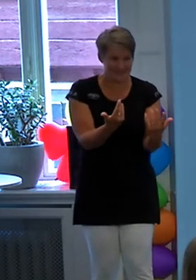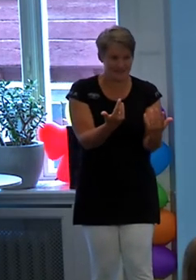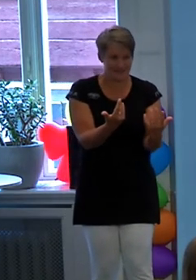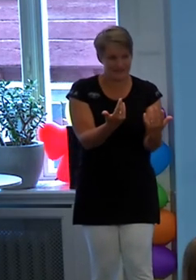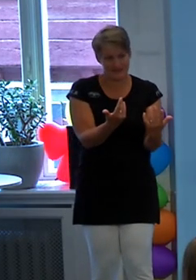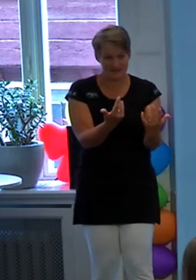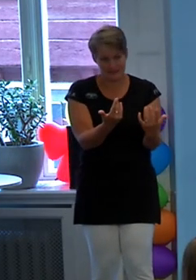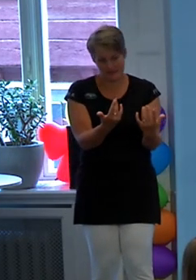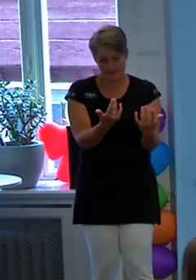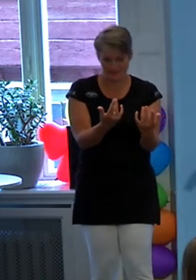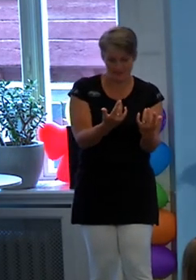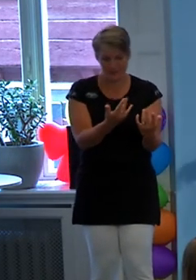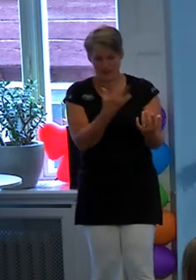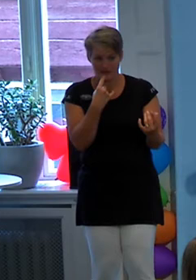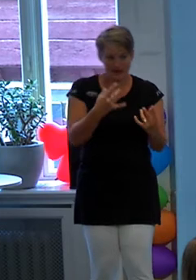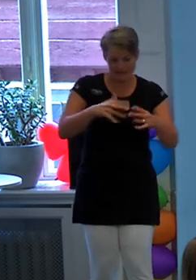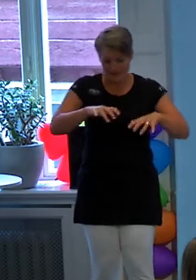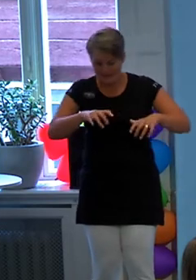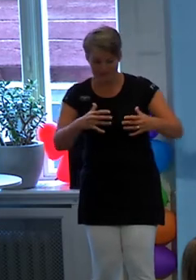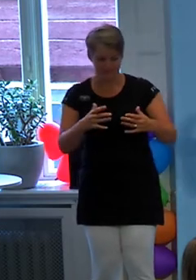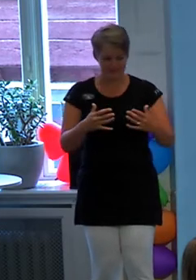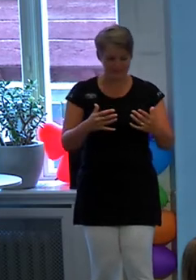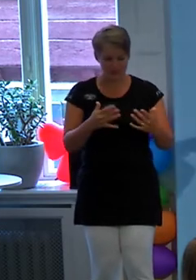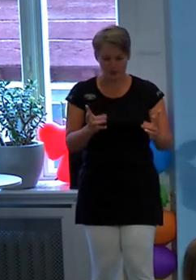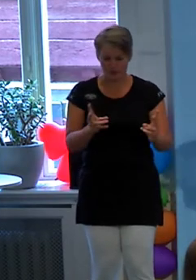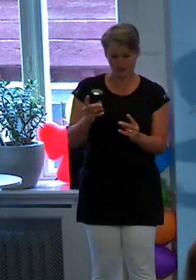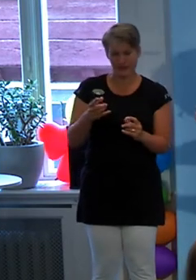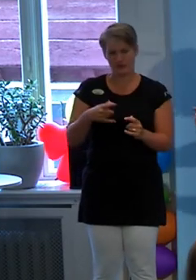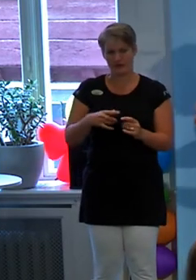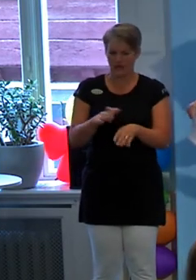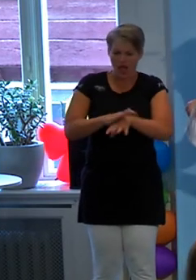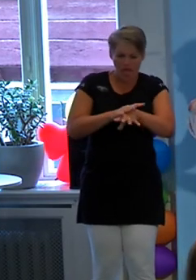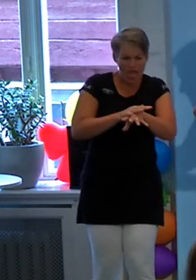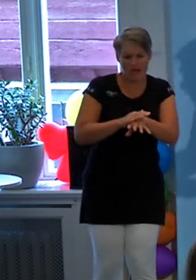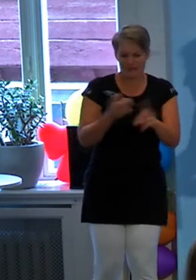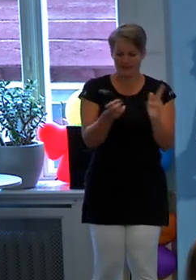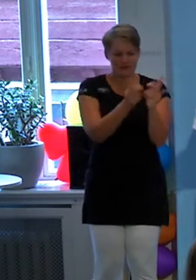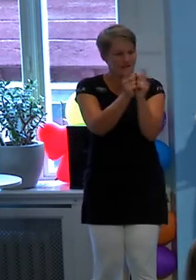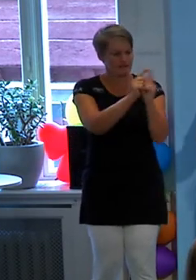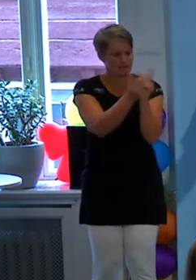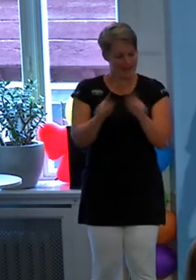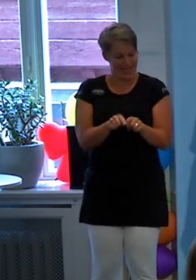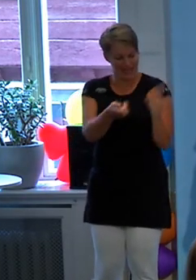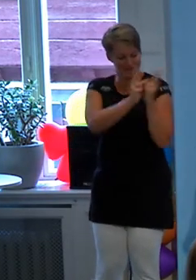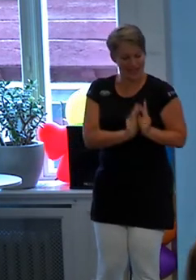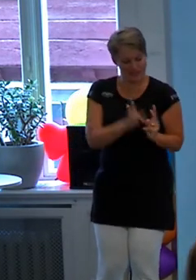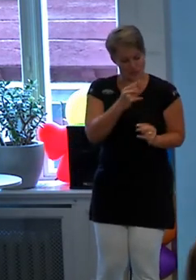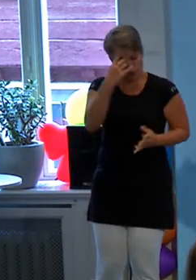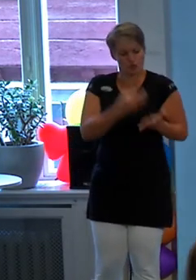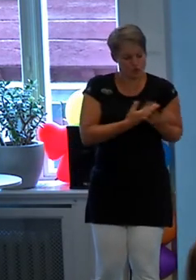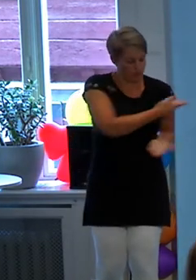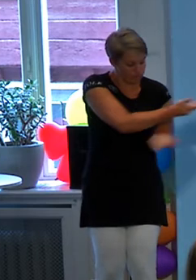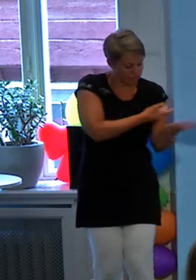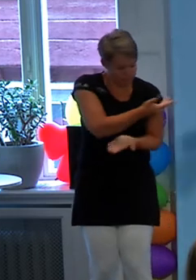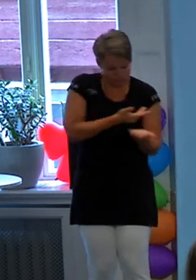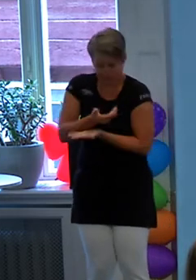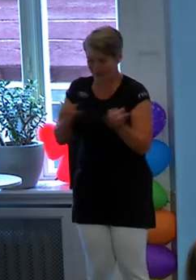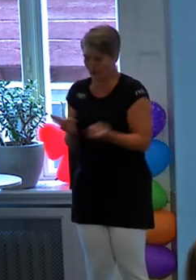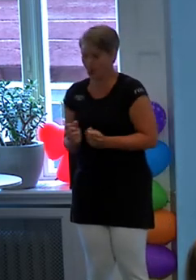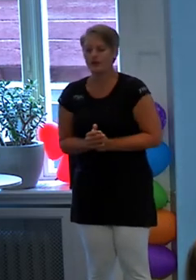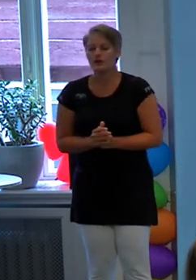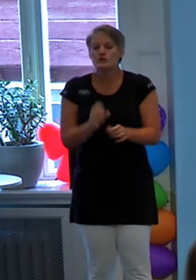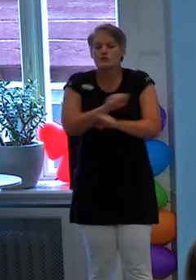i uttalade sentenser eller i skrifter, utan det är sånt som vi gnuggar av oss när vi är tillsammans, nära varandra i Almedalen. Så att